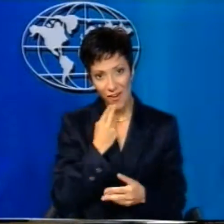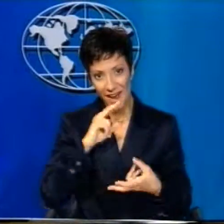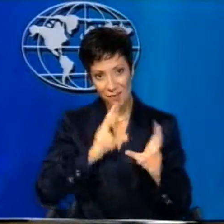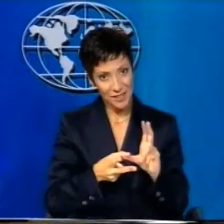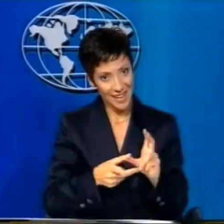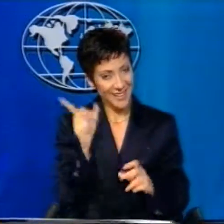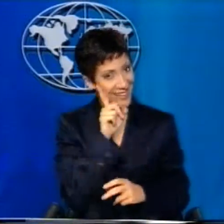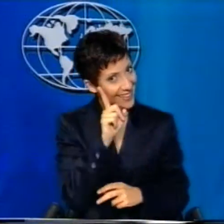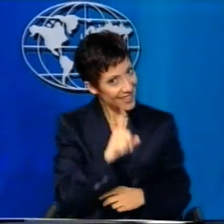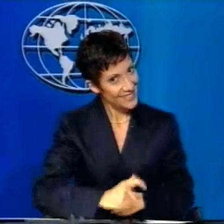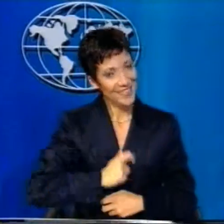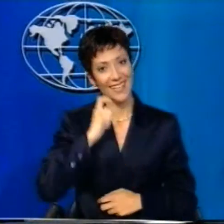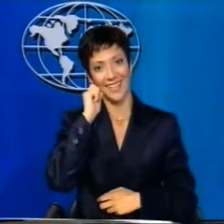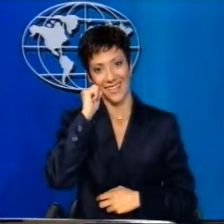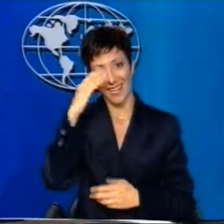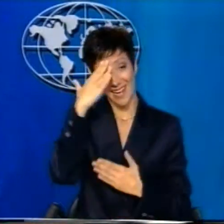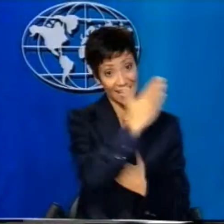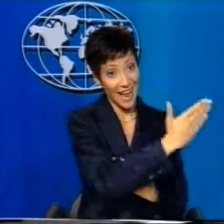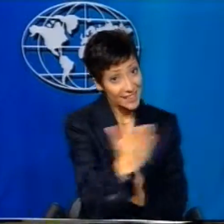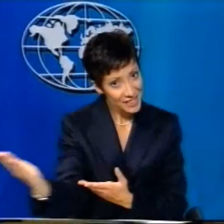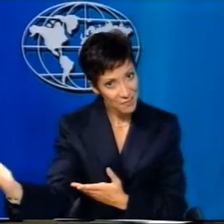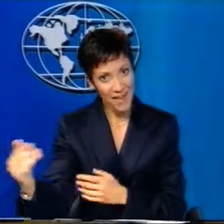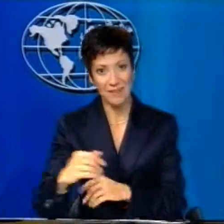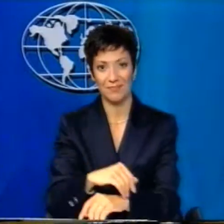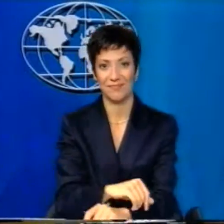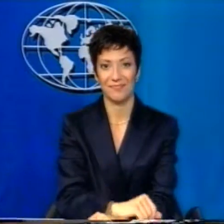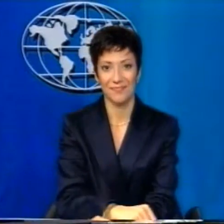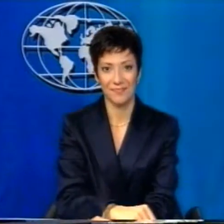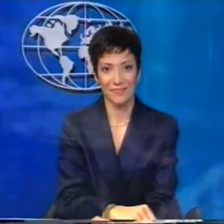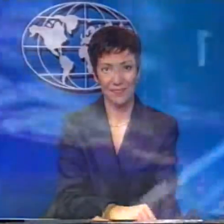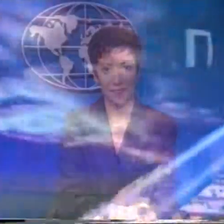το δελτίο κοφών από την τηλεόραση του Sky. Καλή σας μέρα.